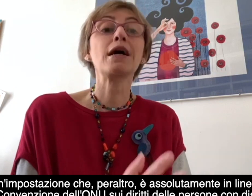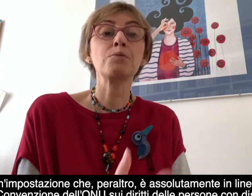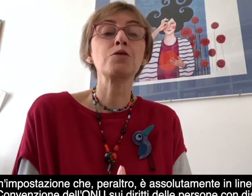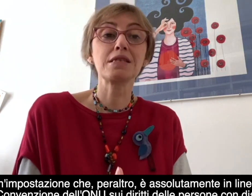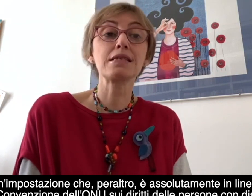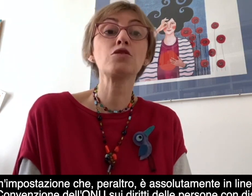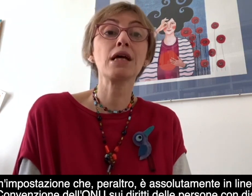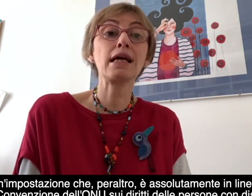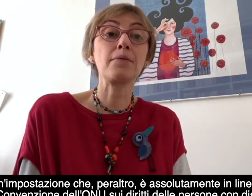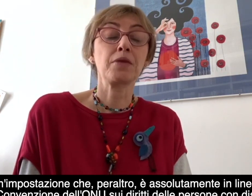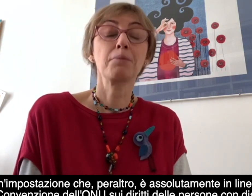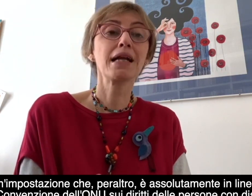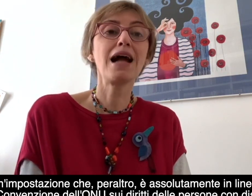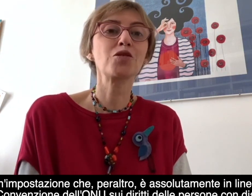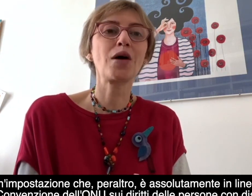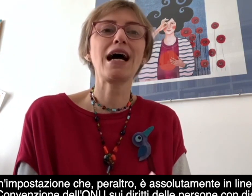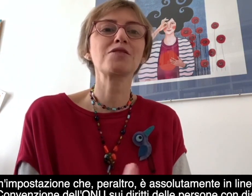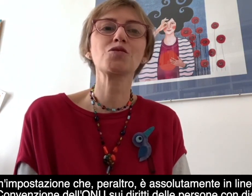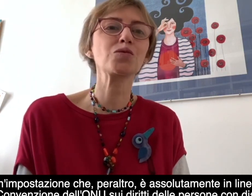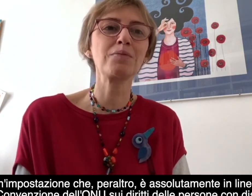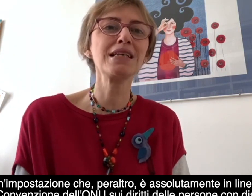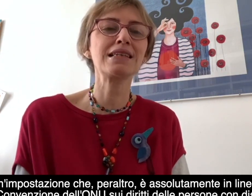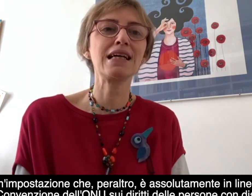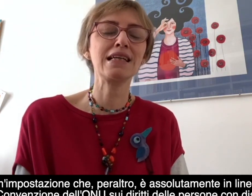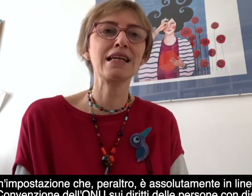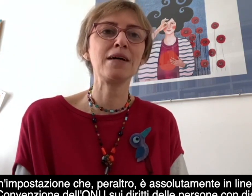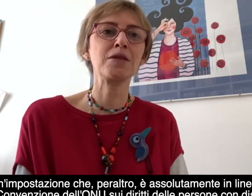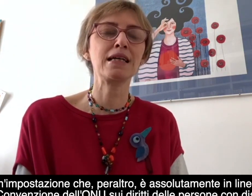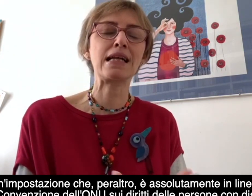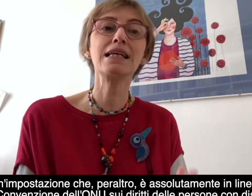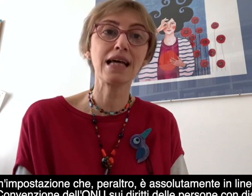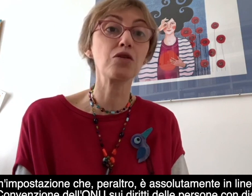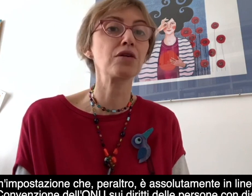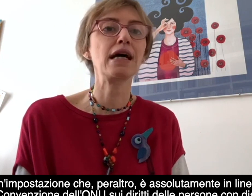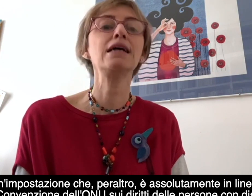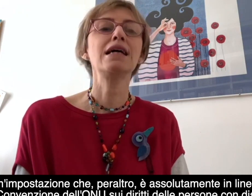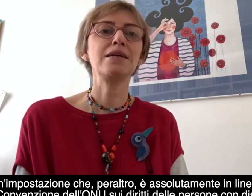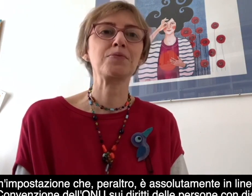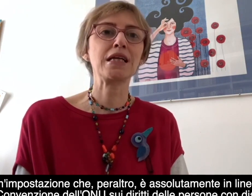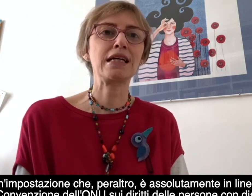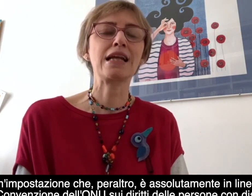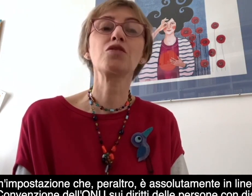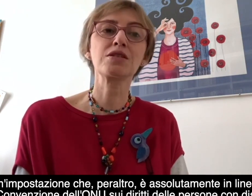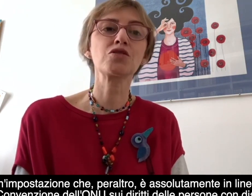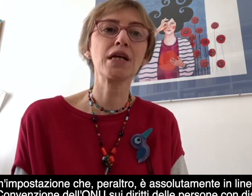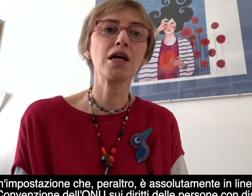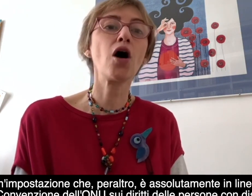impostazione che peraltro è assolutamente in linea con la convenzione onu